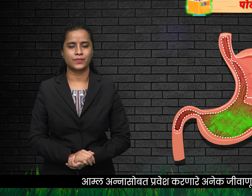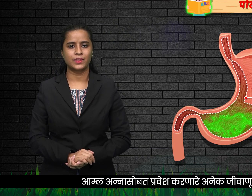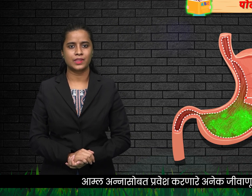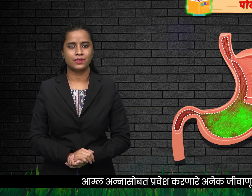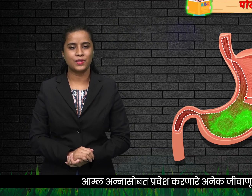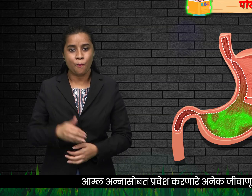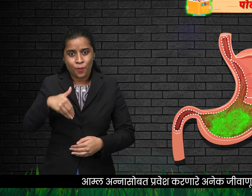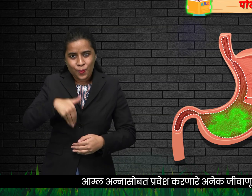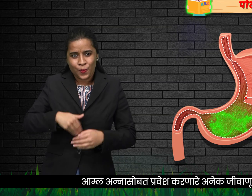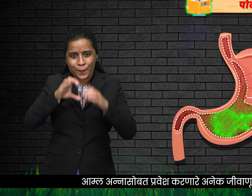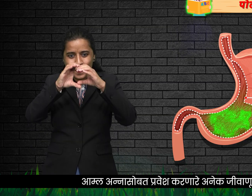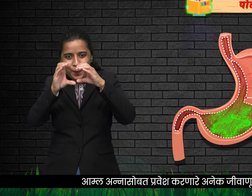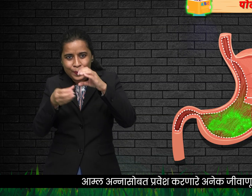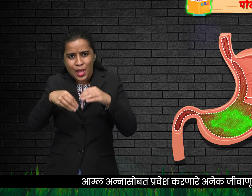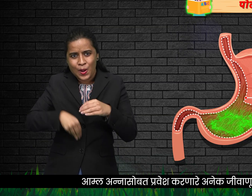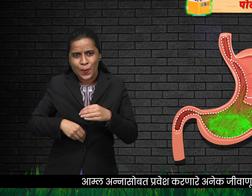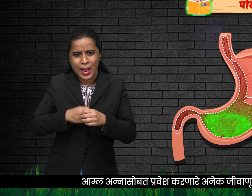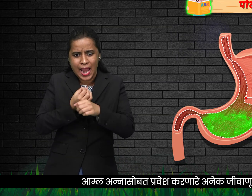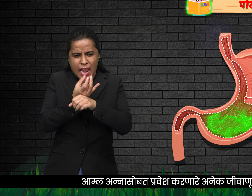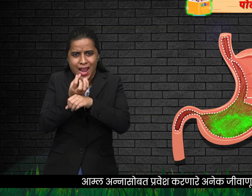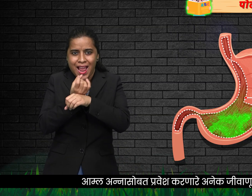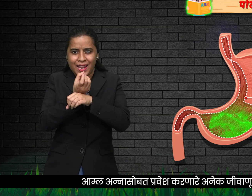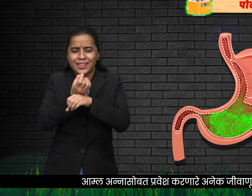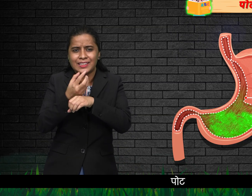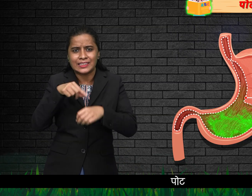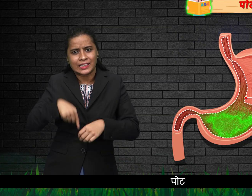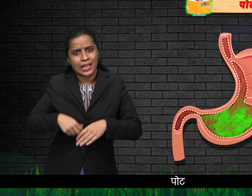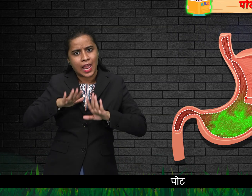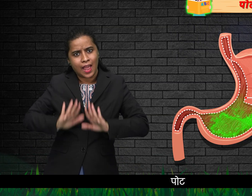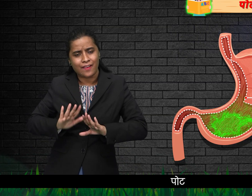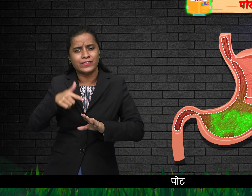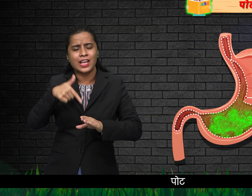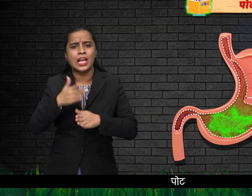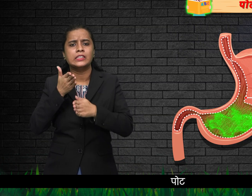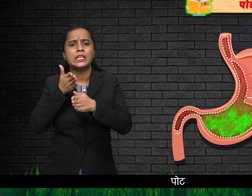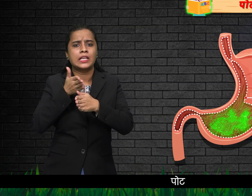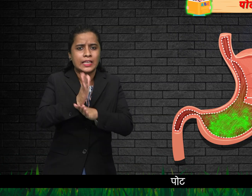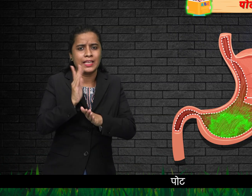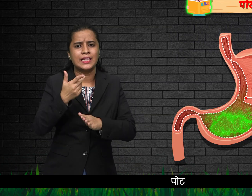आम्ल अन्नासोबत प्रवेश करणारे अनेक जीवाणू मारते. पोट.